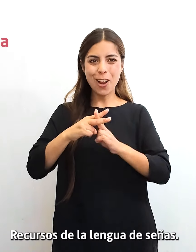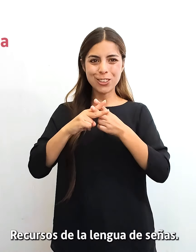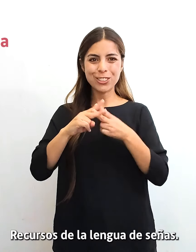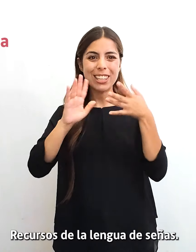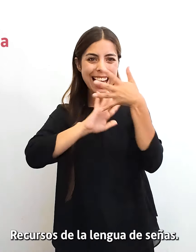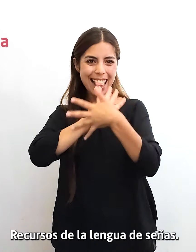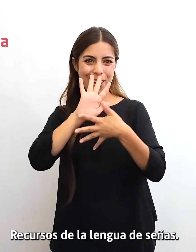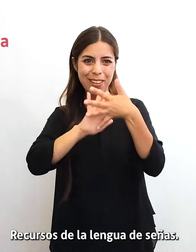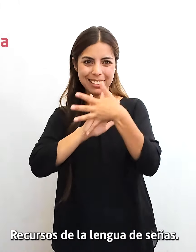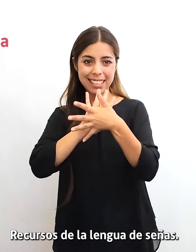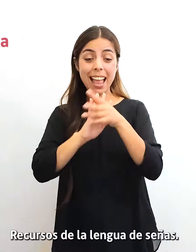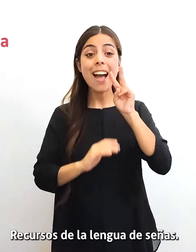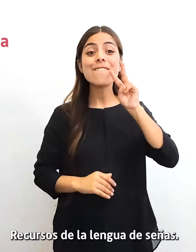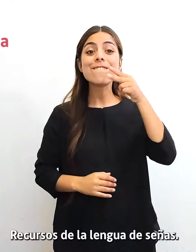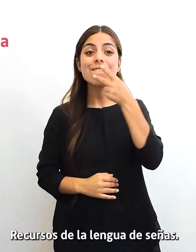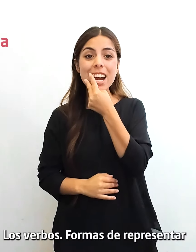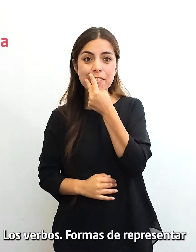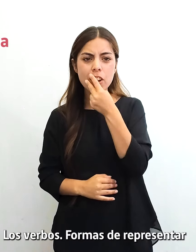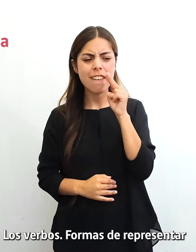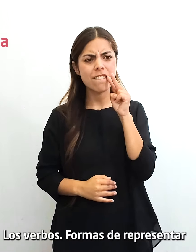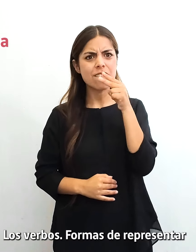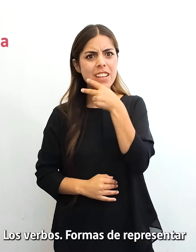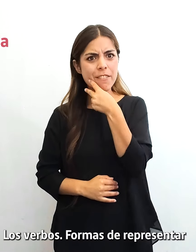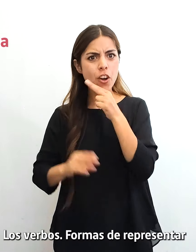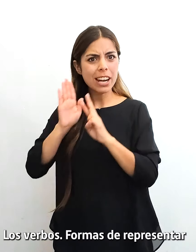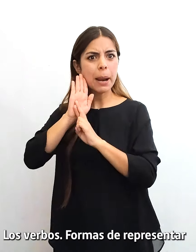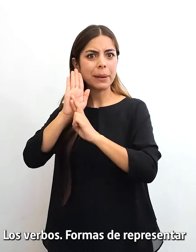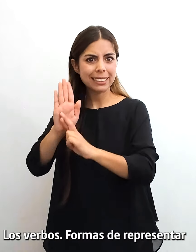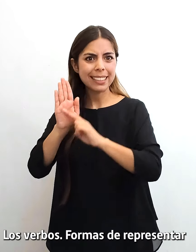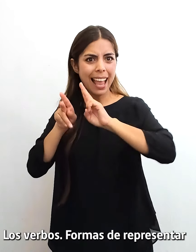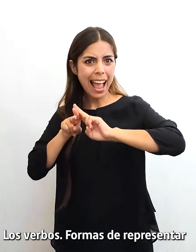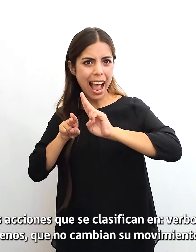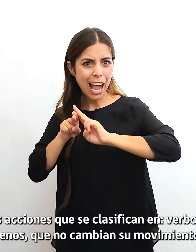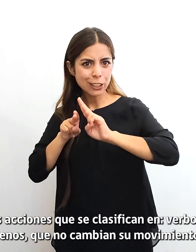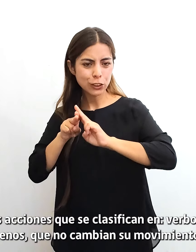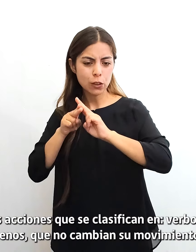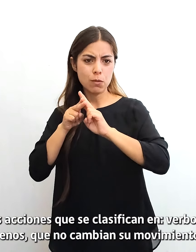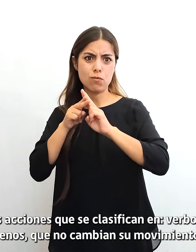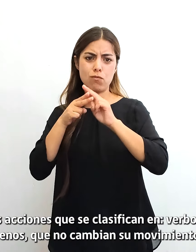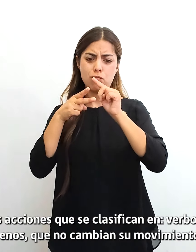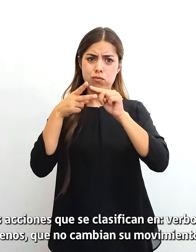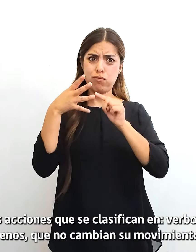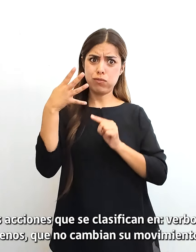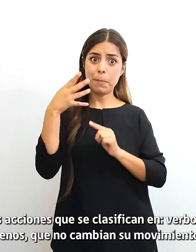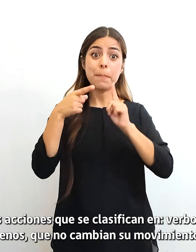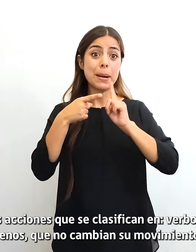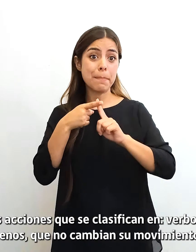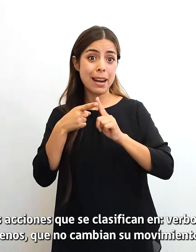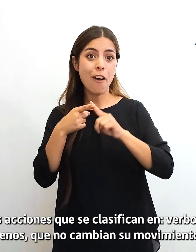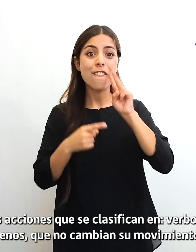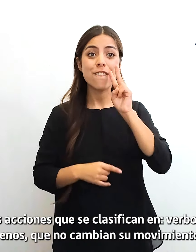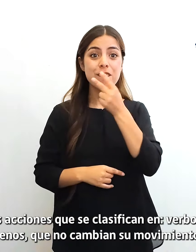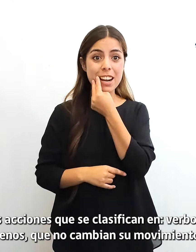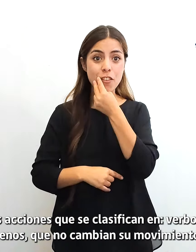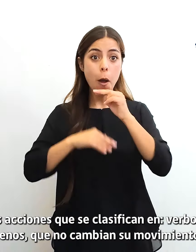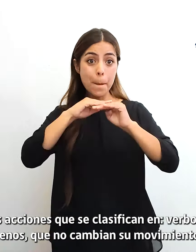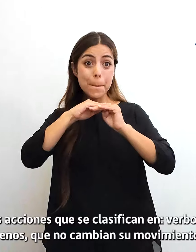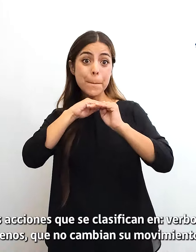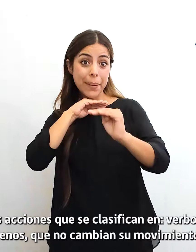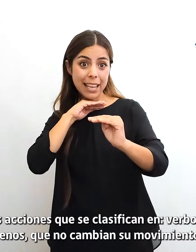Recursos de la lengua de señas. Los verbos, formas de representar las acciones que se clasifican en verbos plenos, que no cambian